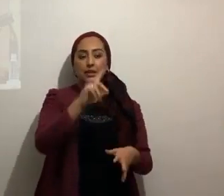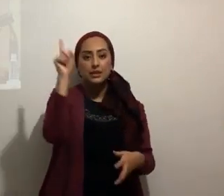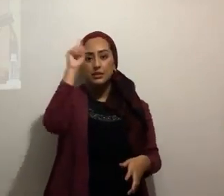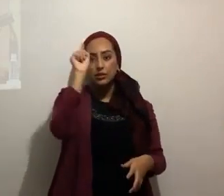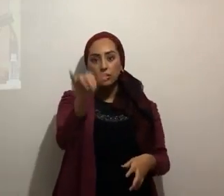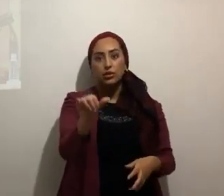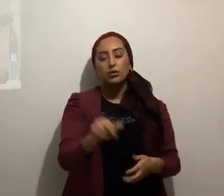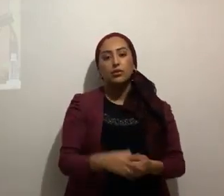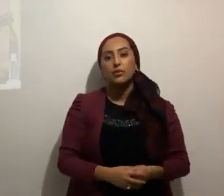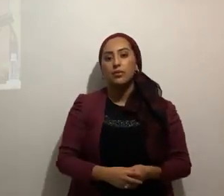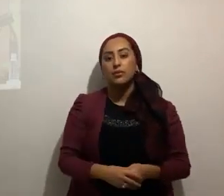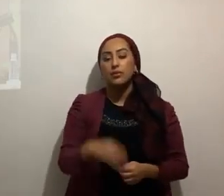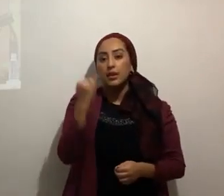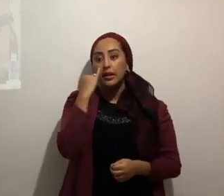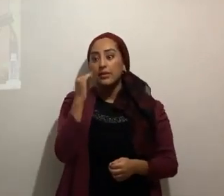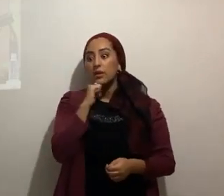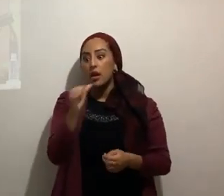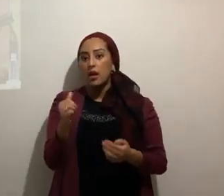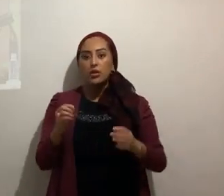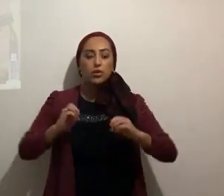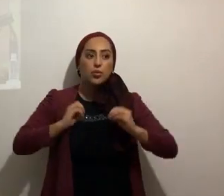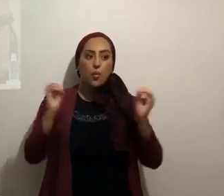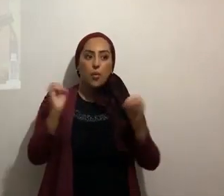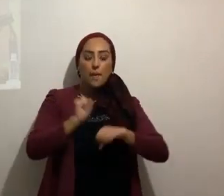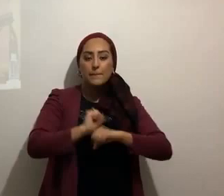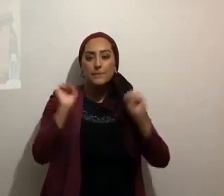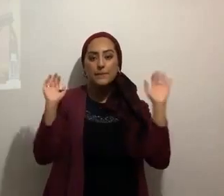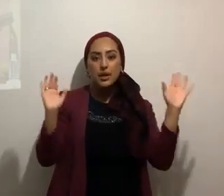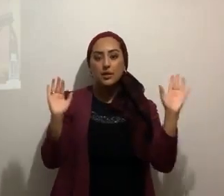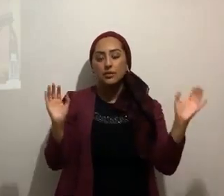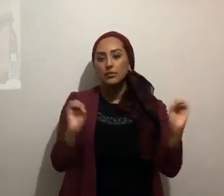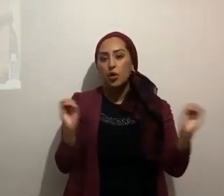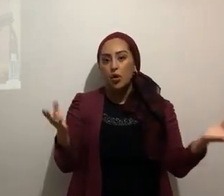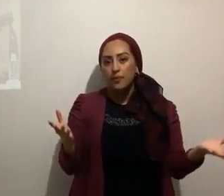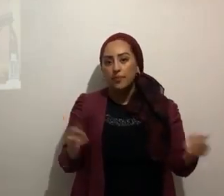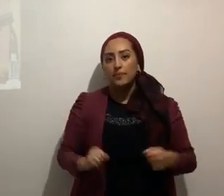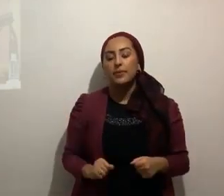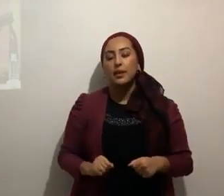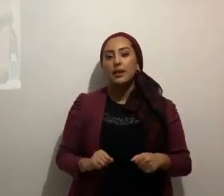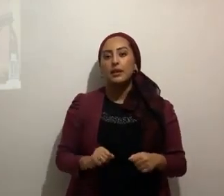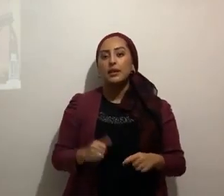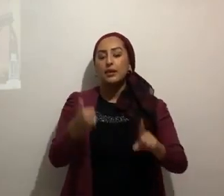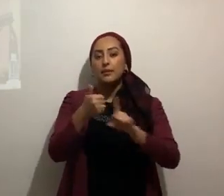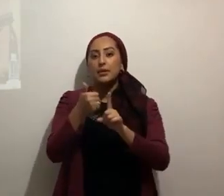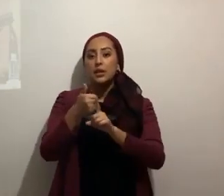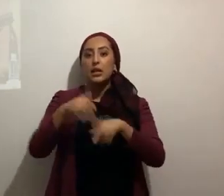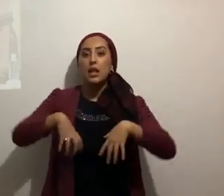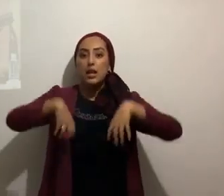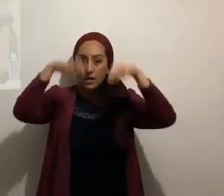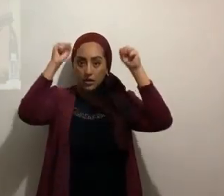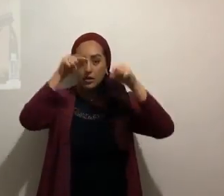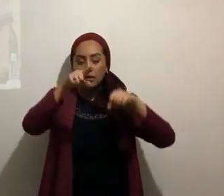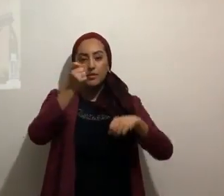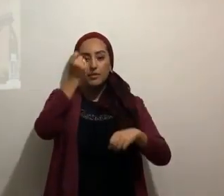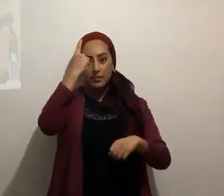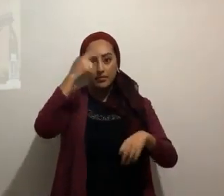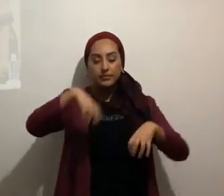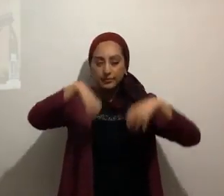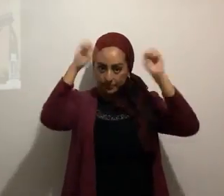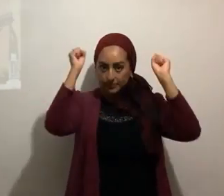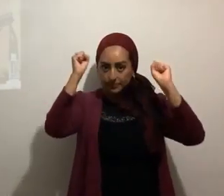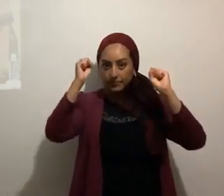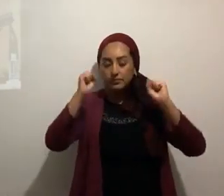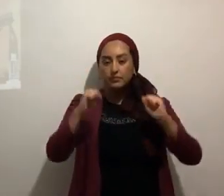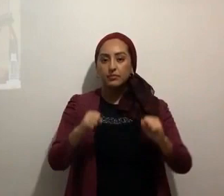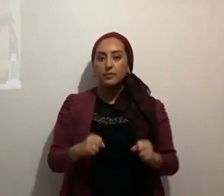eterna. Si no, entonces no habría milagros. El mismo Natsal, tú lo conociste como arrebato, pero